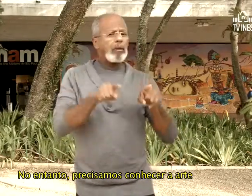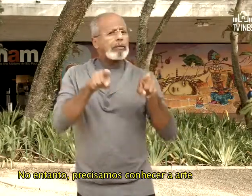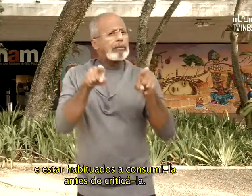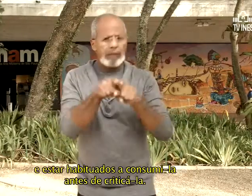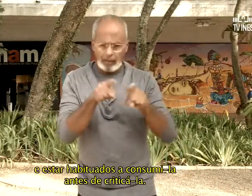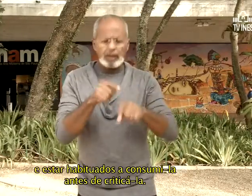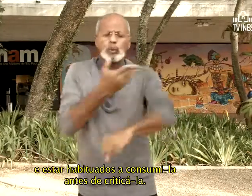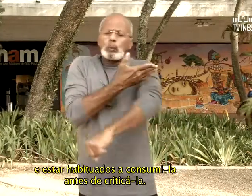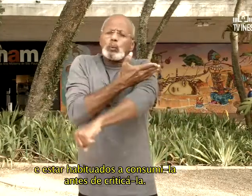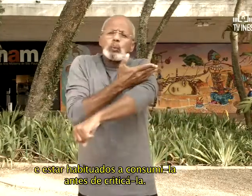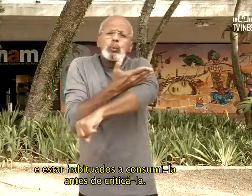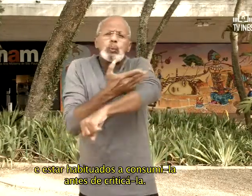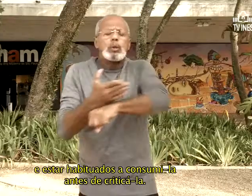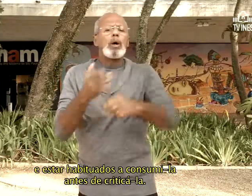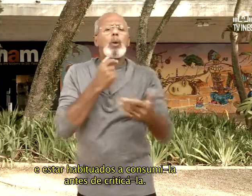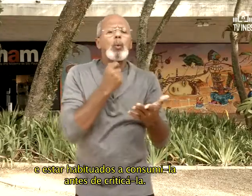e estar habituados a consumi-la